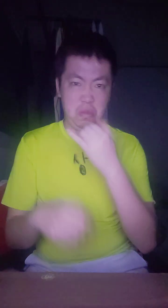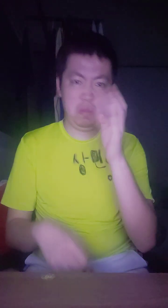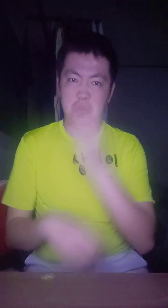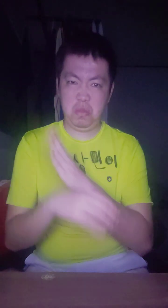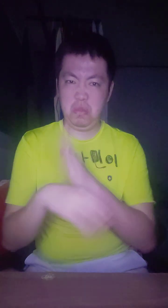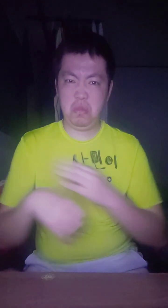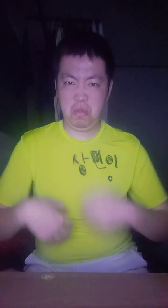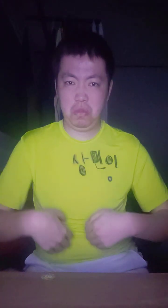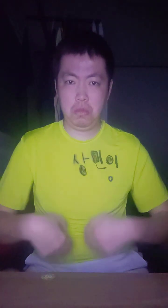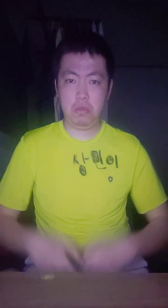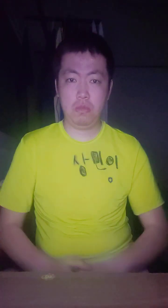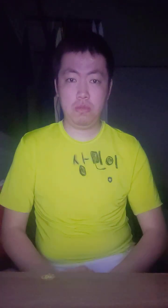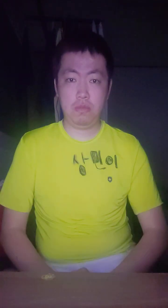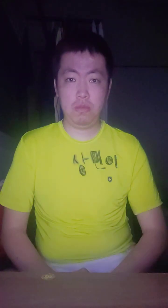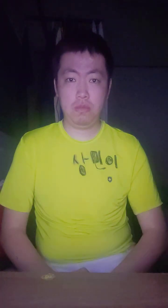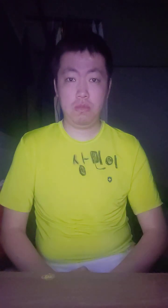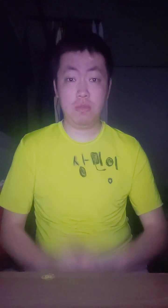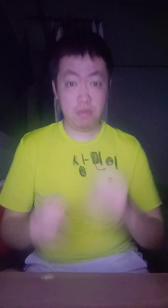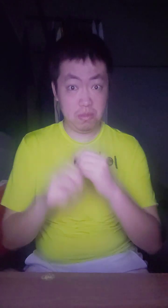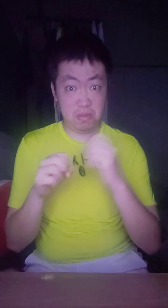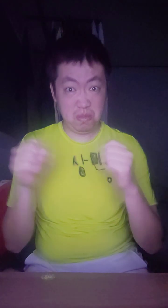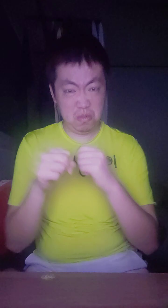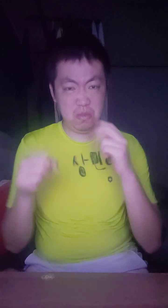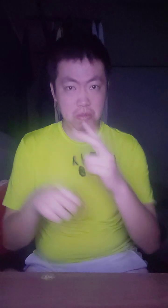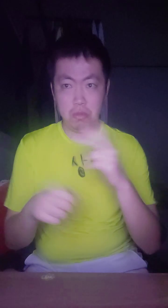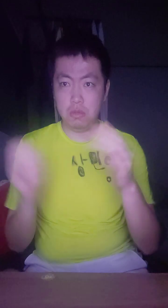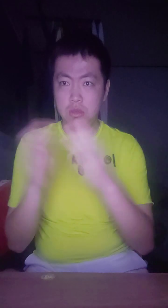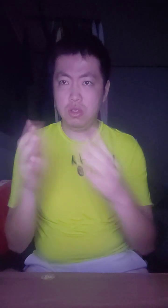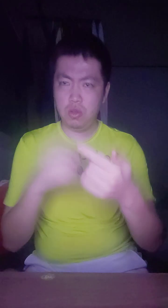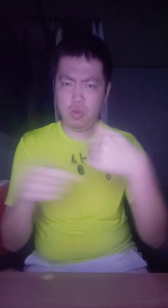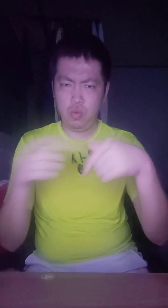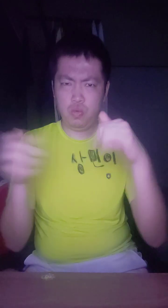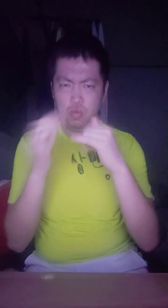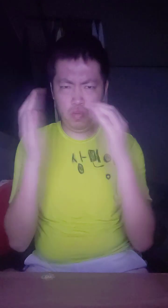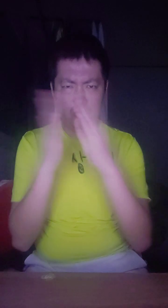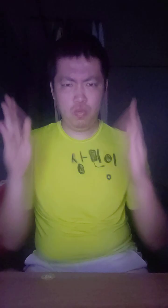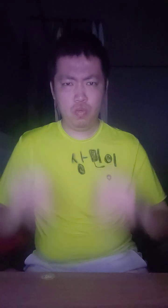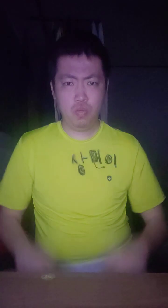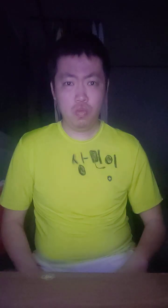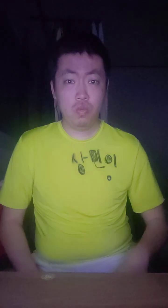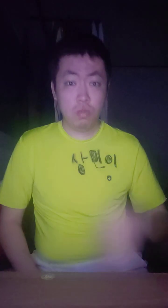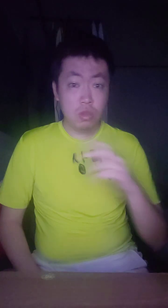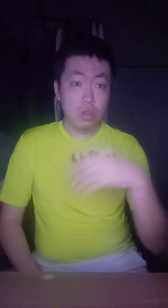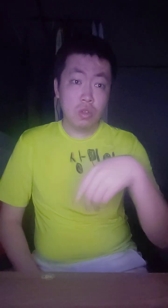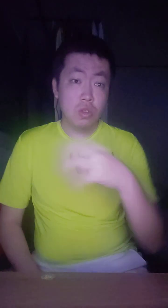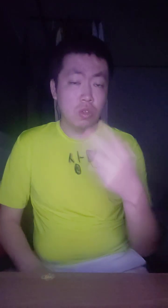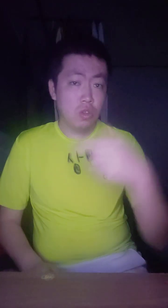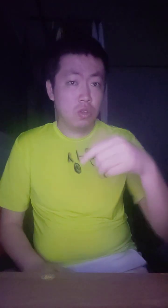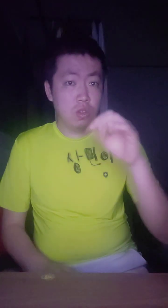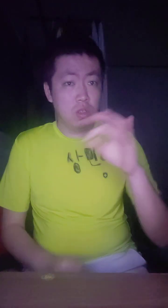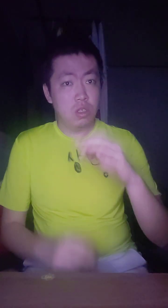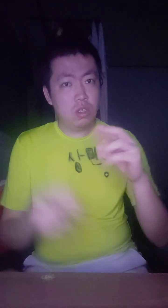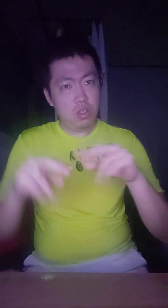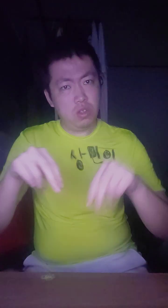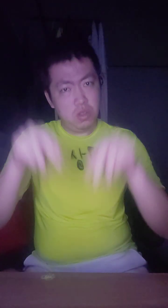않았습니다. 폭행은 이틀 뒤에도 되풀이됐습니다. 수사 끝나고 학교 가는 날 제가